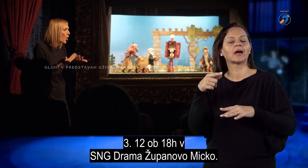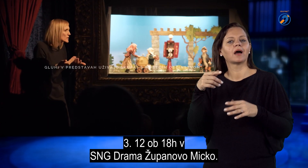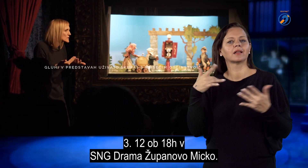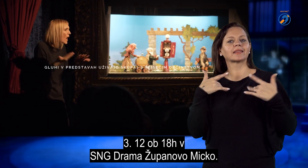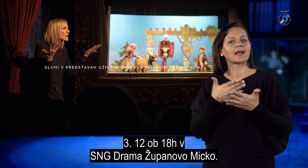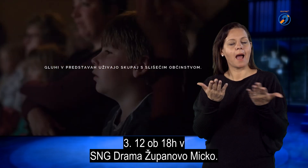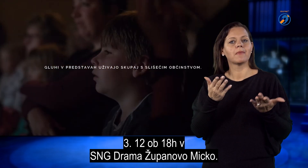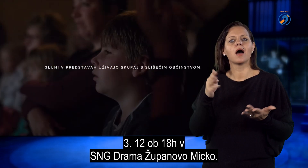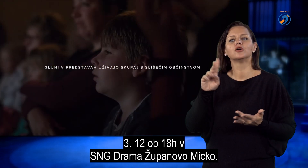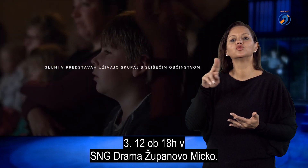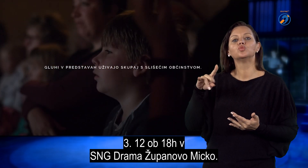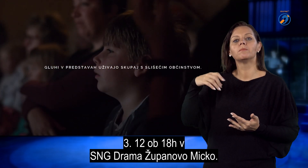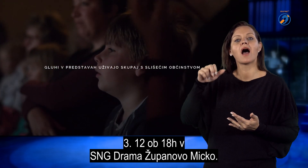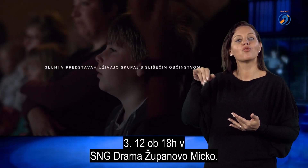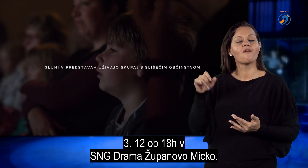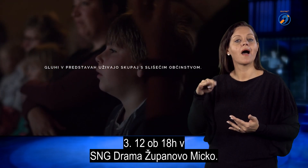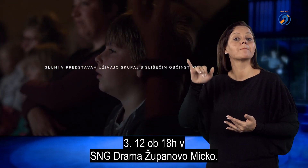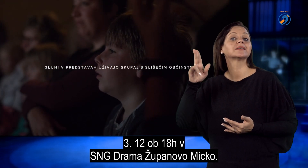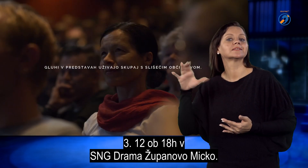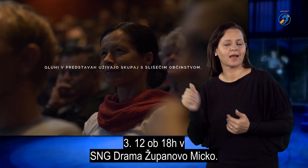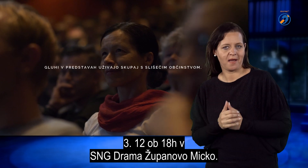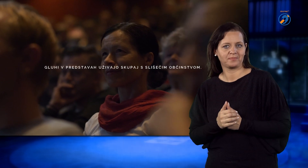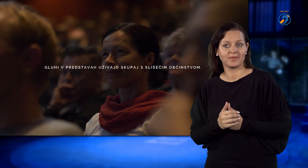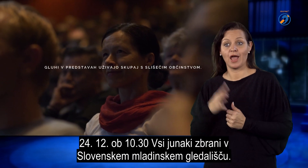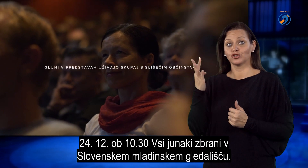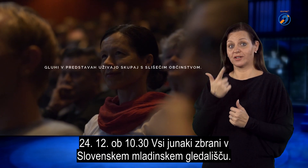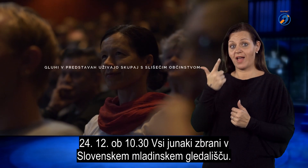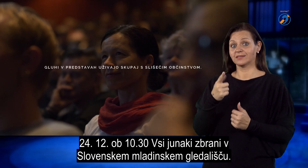6. v SNG Drama Županovo Micko.